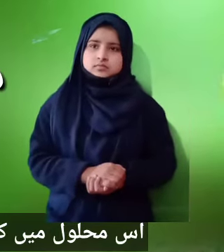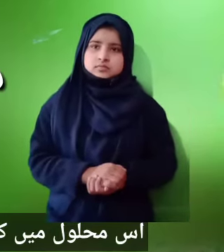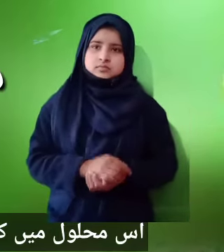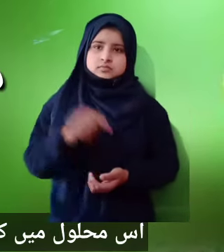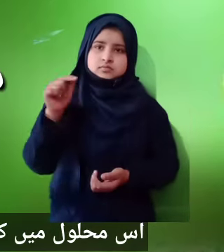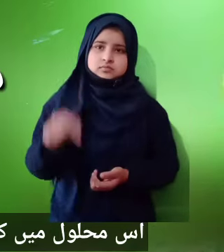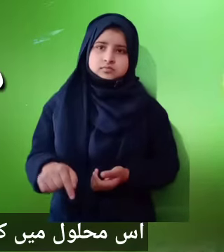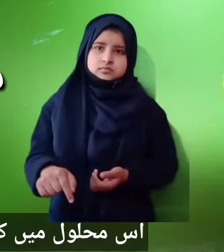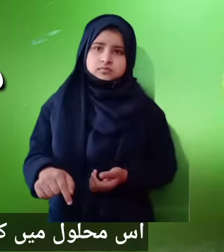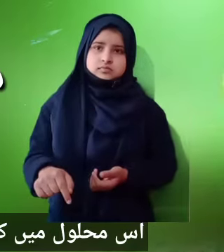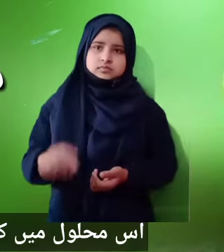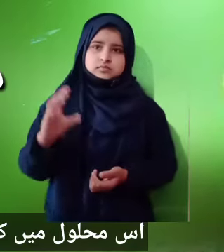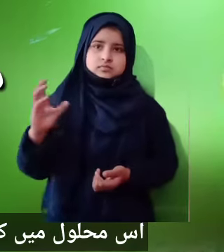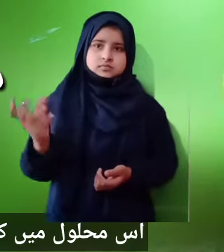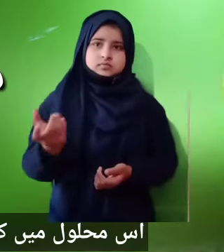इस